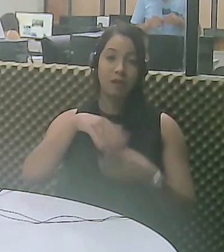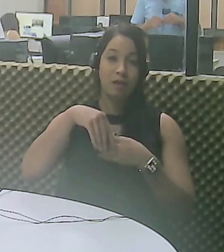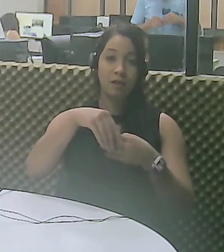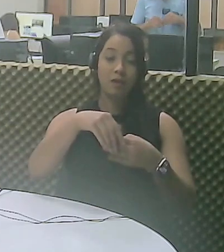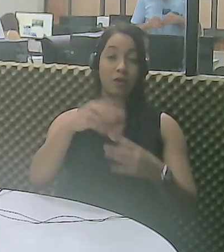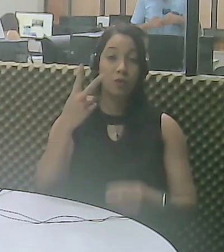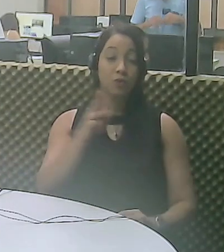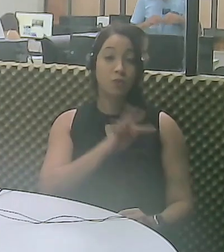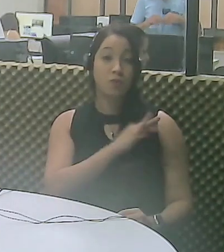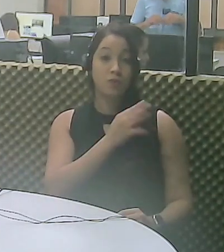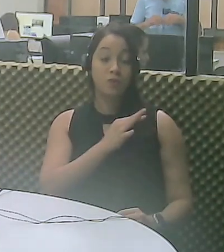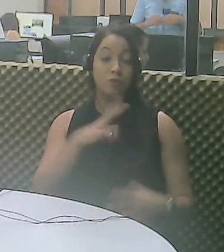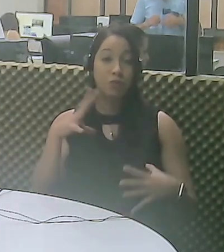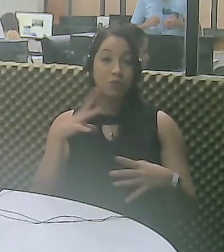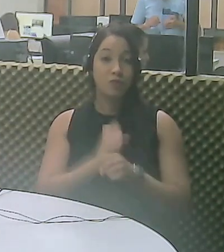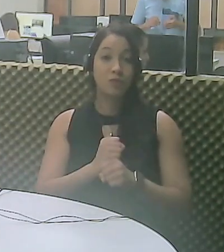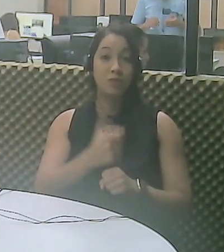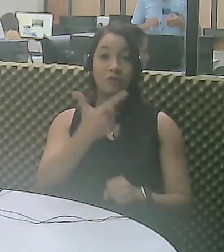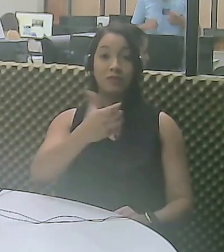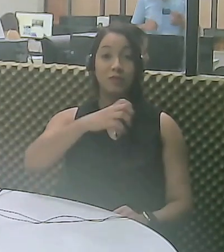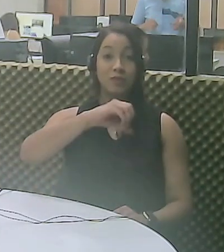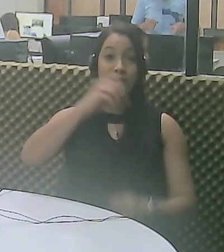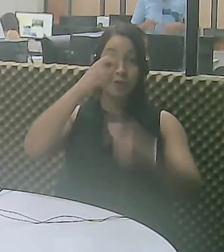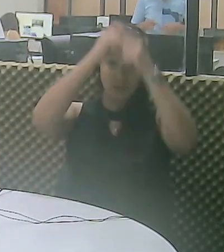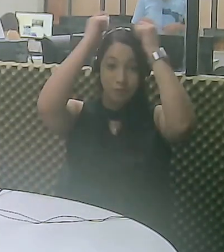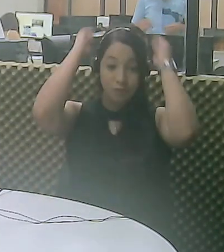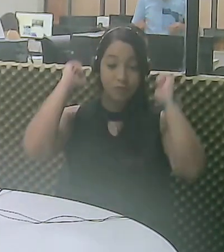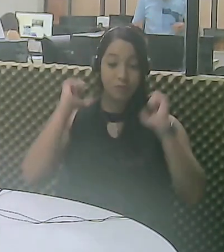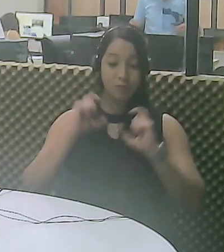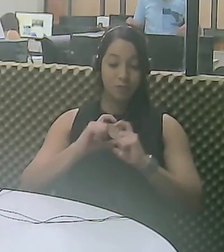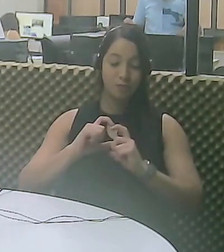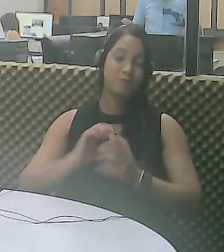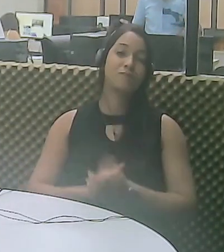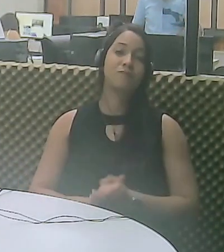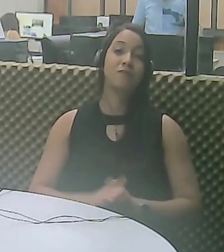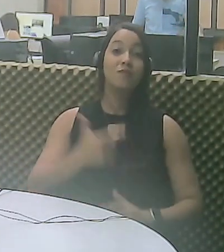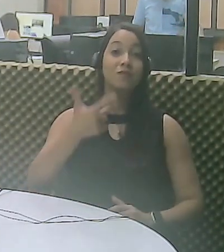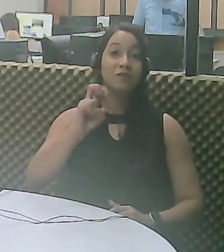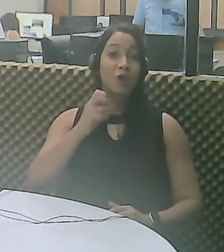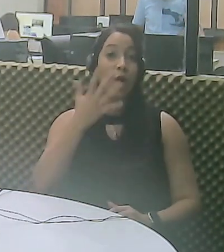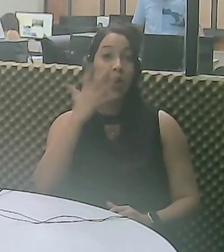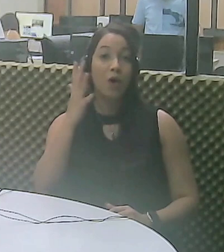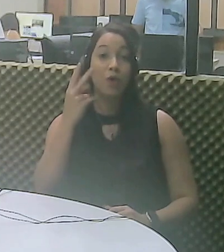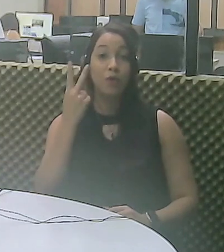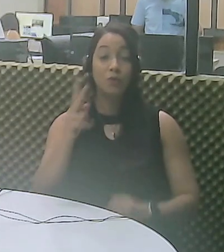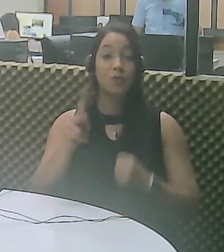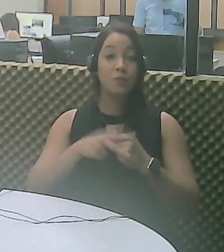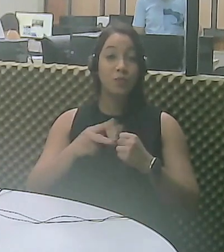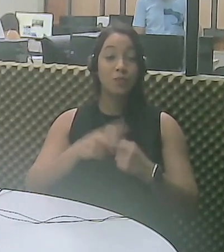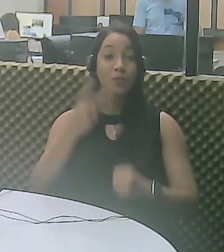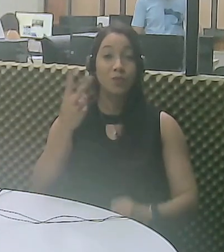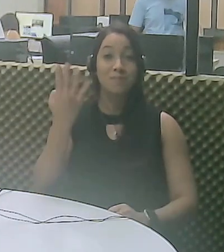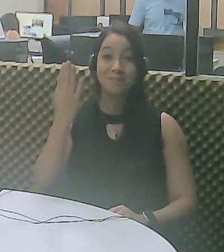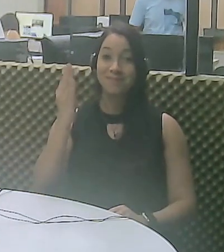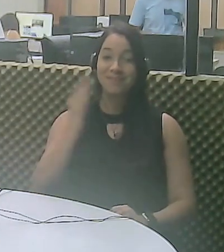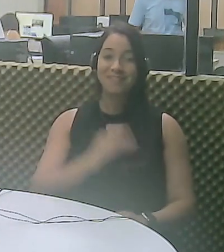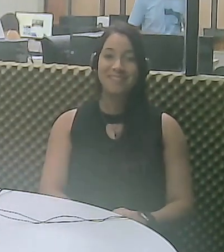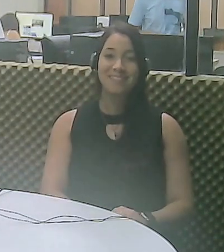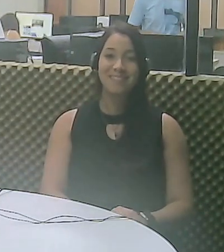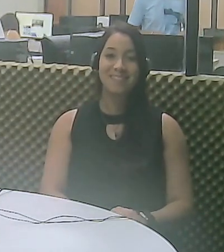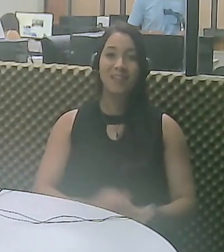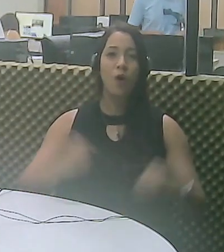2 técnicos totalizaram 29 medalhas, 25 de ouro, 2 de prata e 2 de bronze.